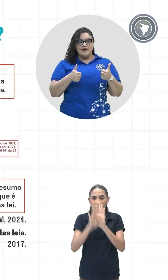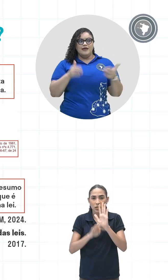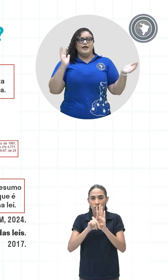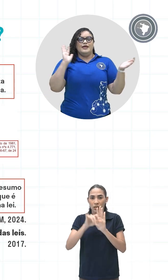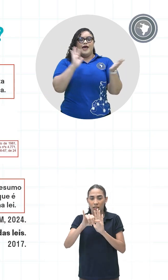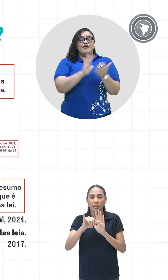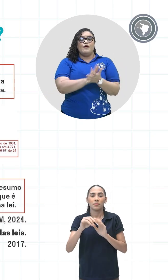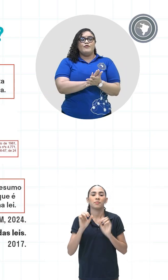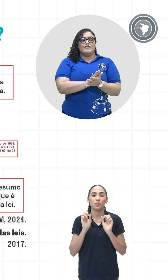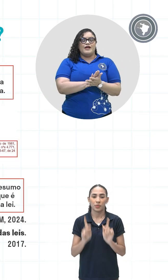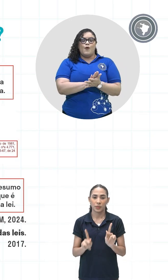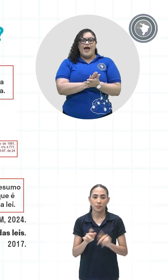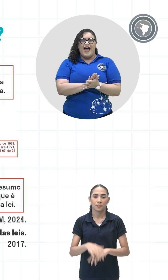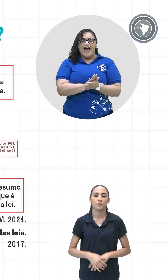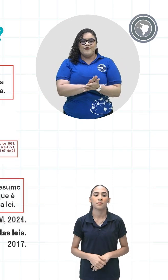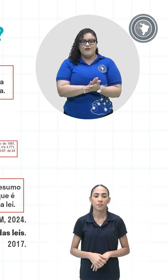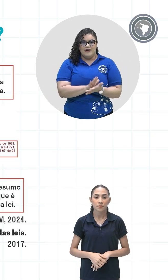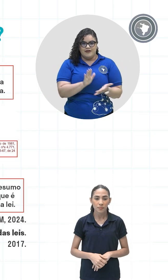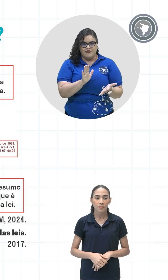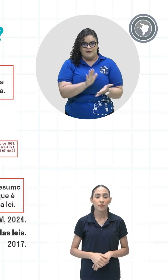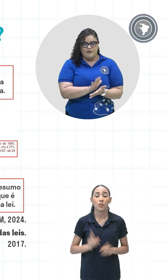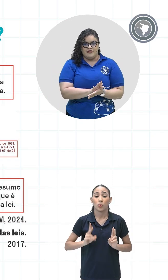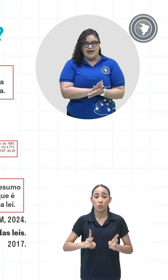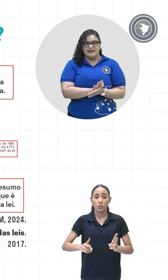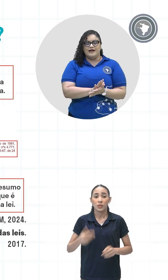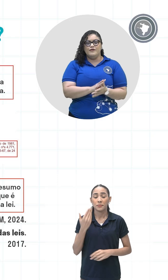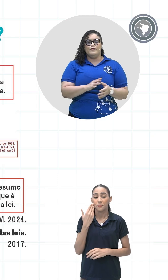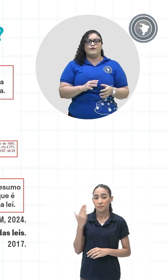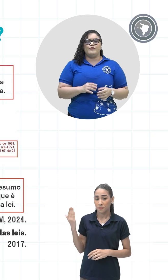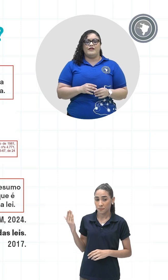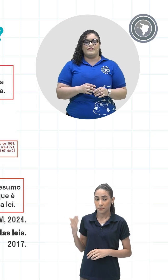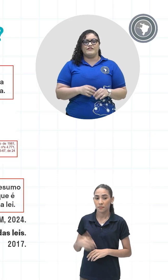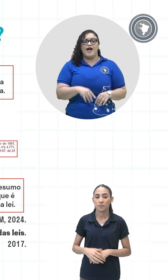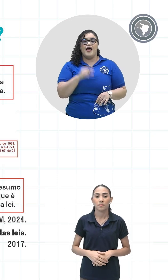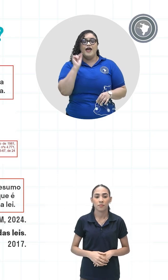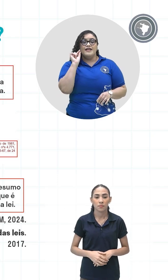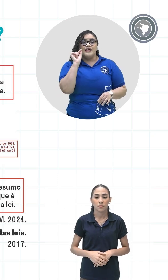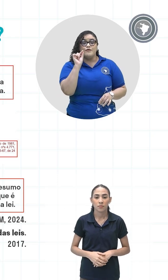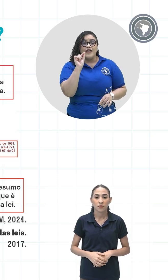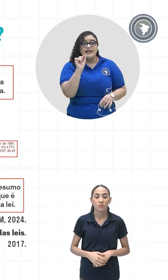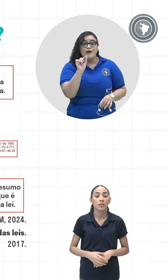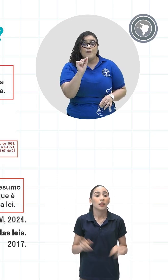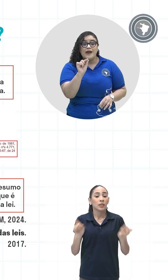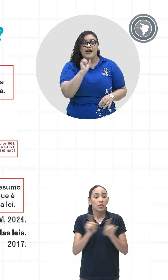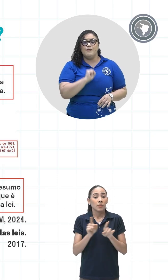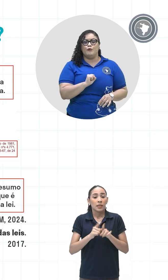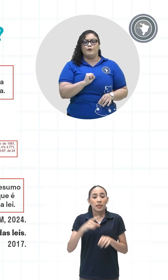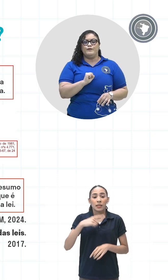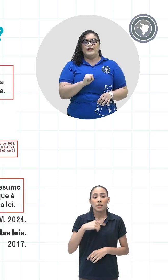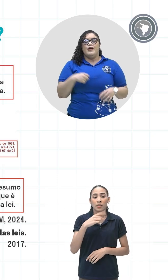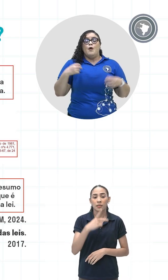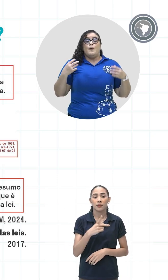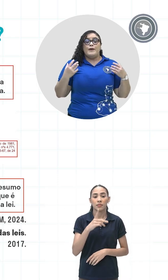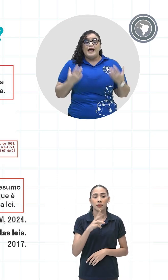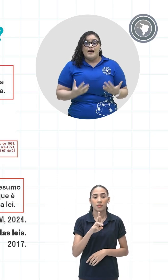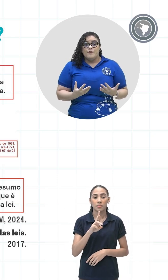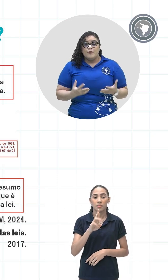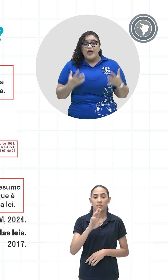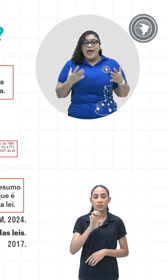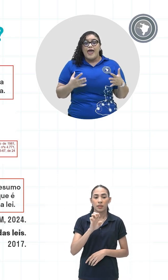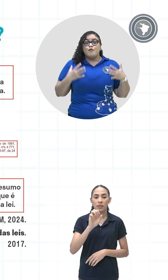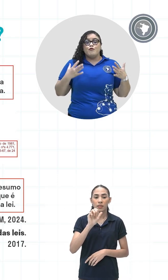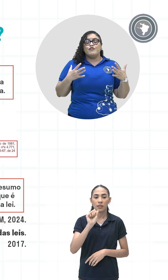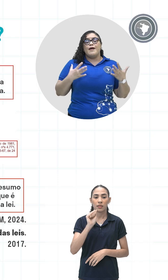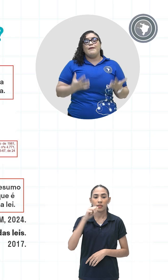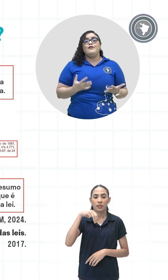ok? E aí vamos então adiante. Vamos lá, então, vamos avançar. Temos ainda o preâmbulo. O